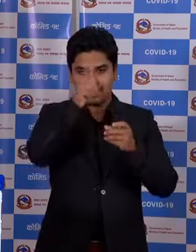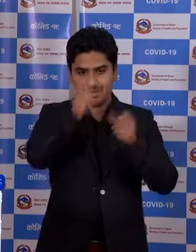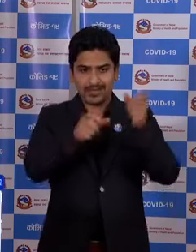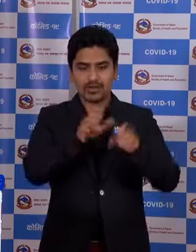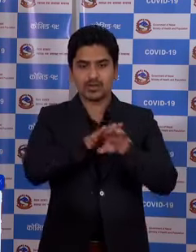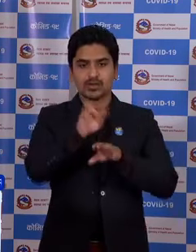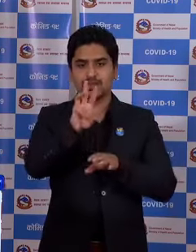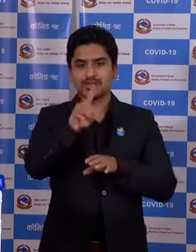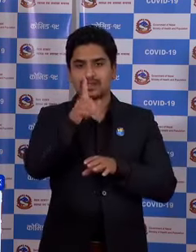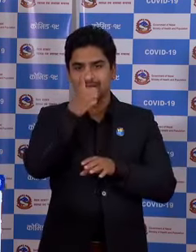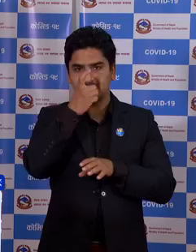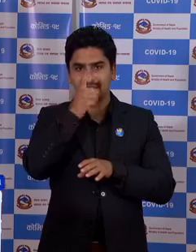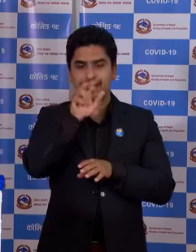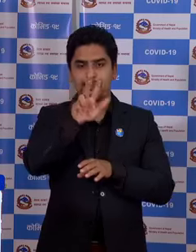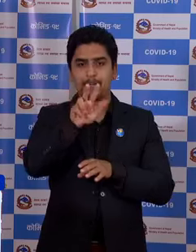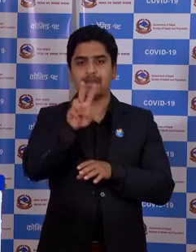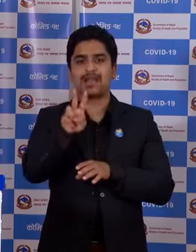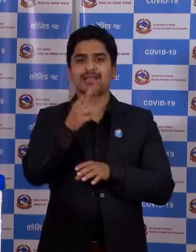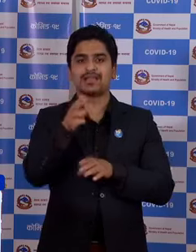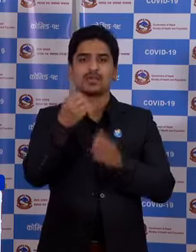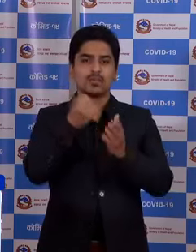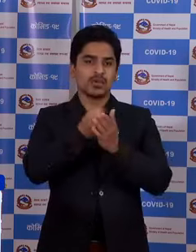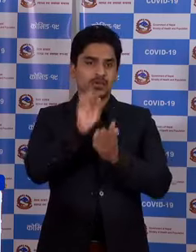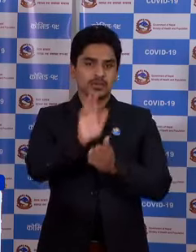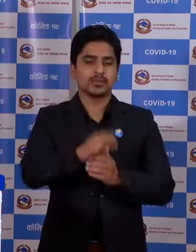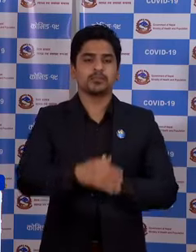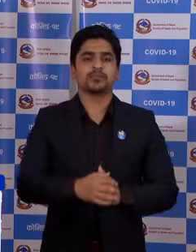व्यक्तिहरू 382 पुग्नुभएको छ।